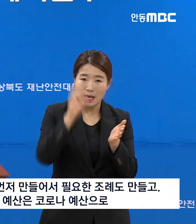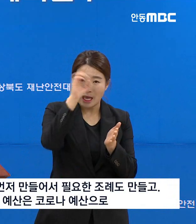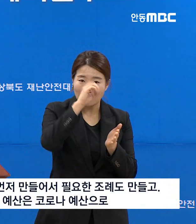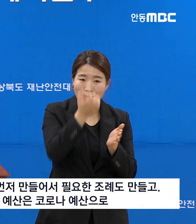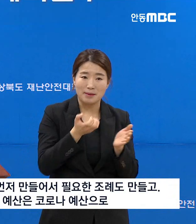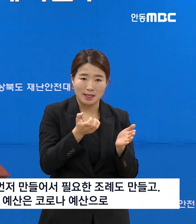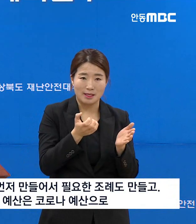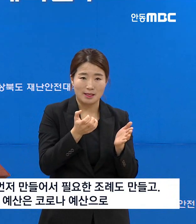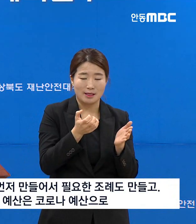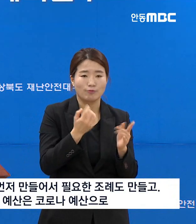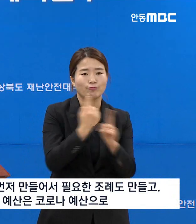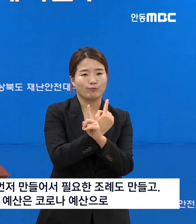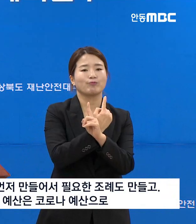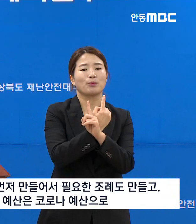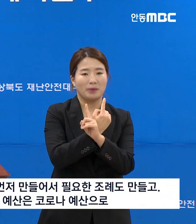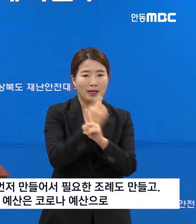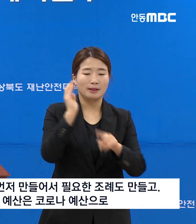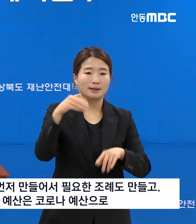만들어서